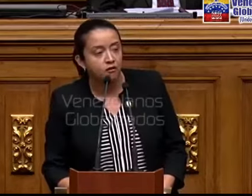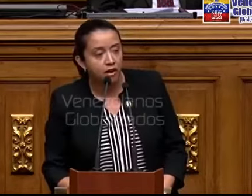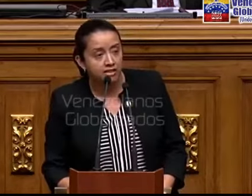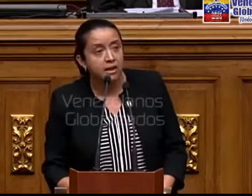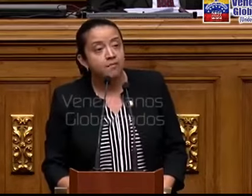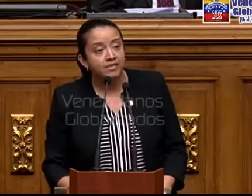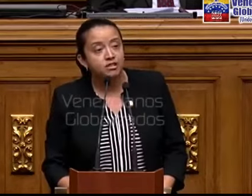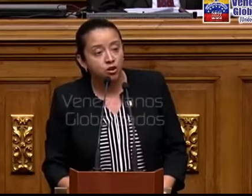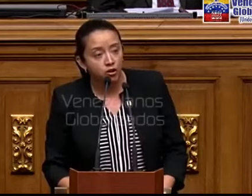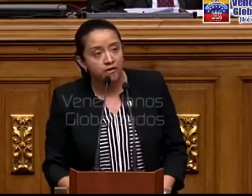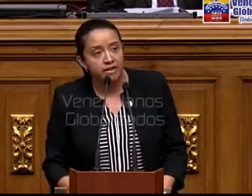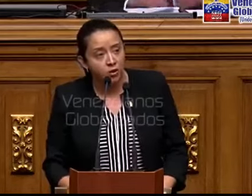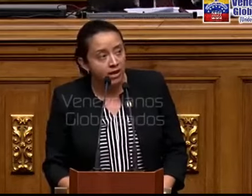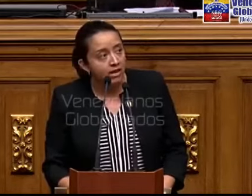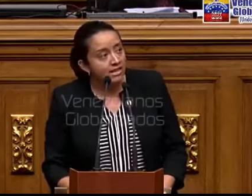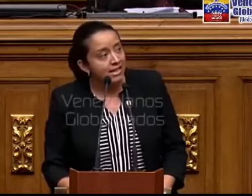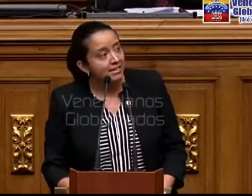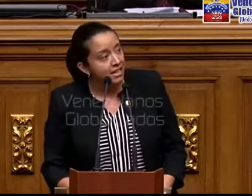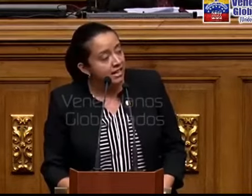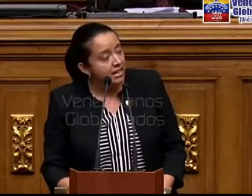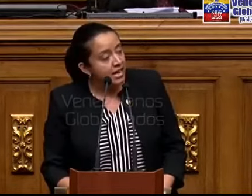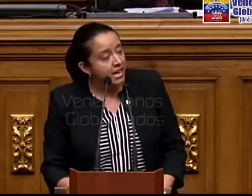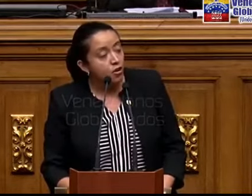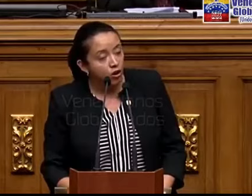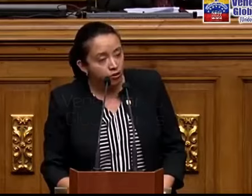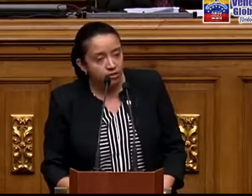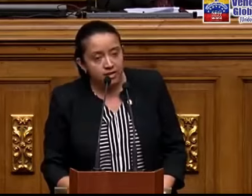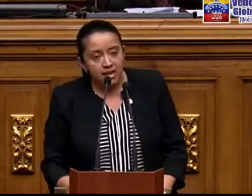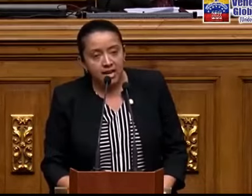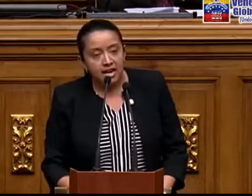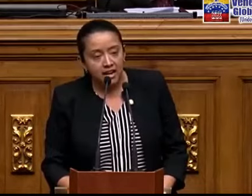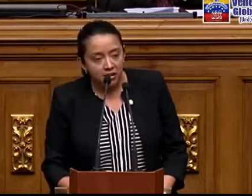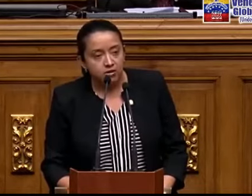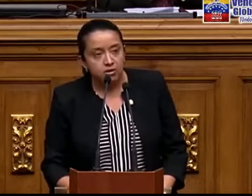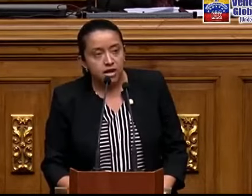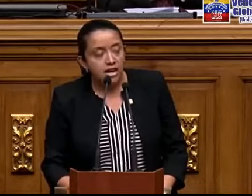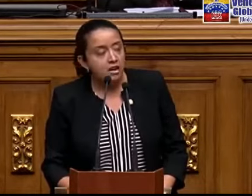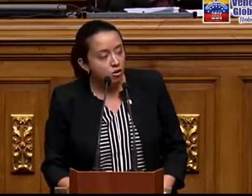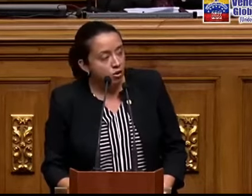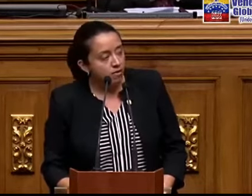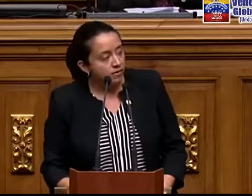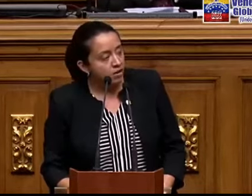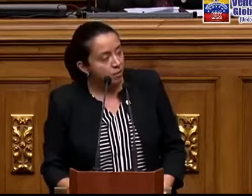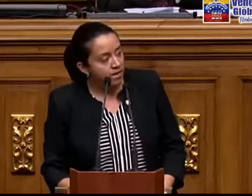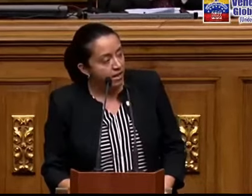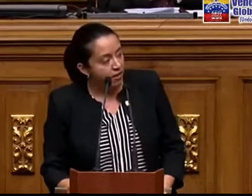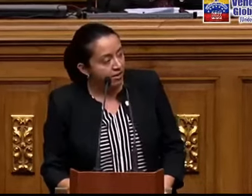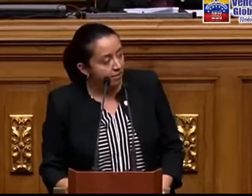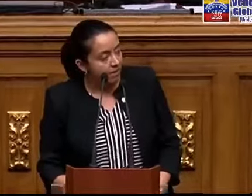la Conferencia de Sordos de Venezuela, quien tiene el honor, el agrado, el lujo de acompañarnos en esta